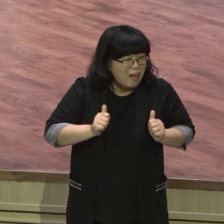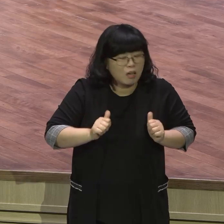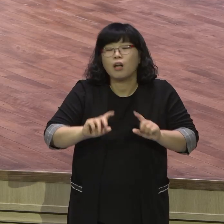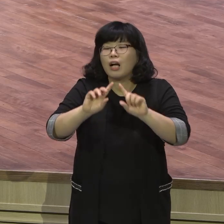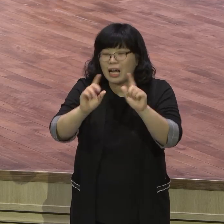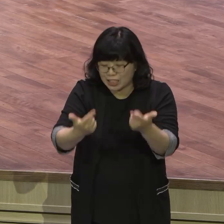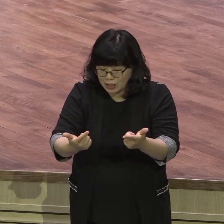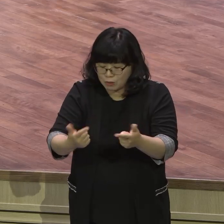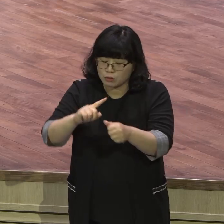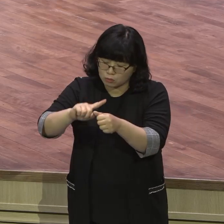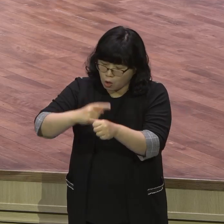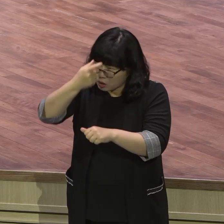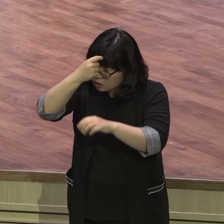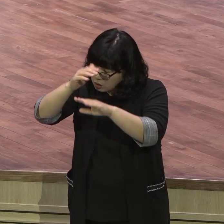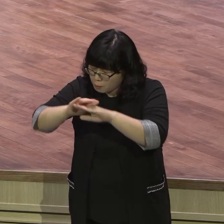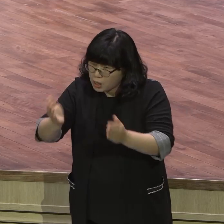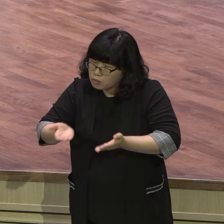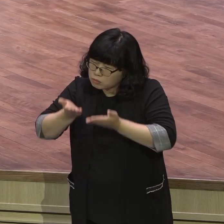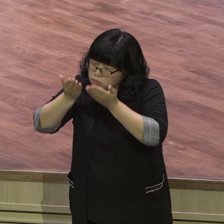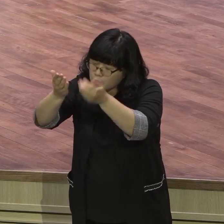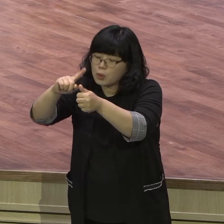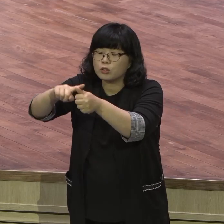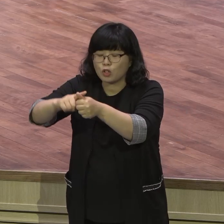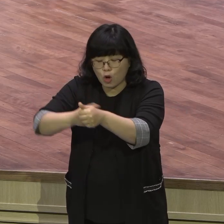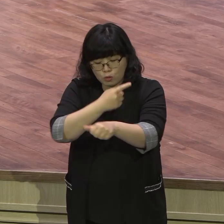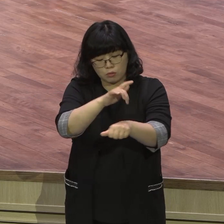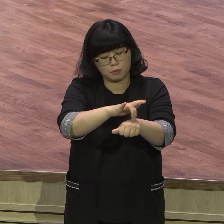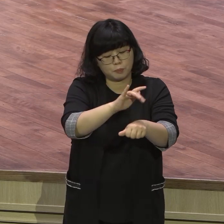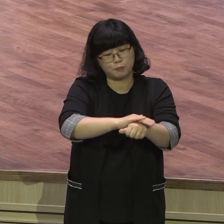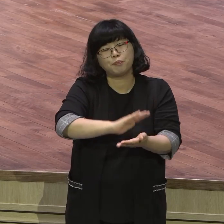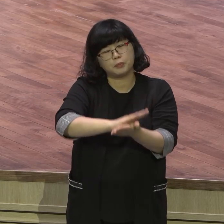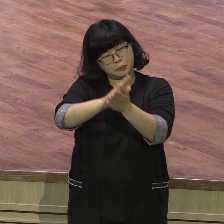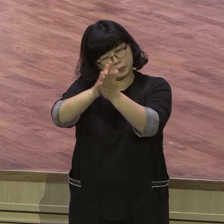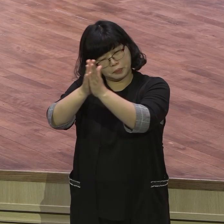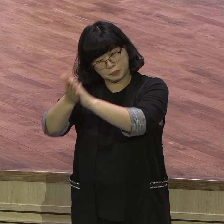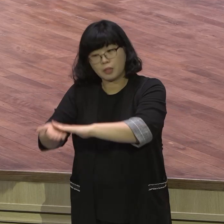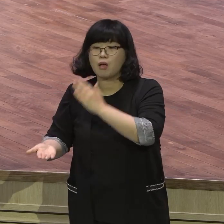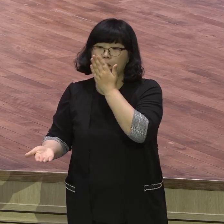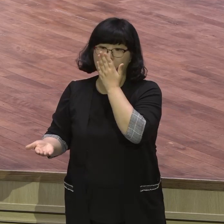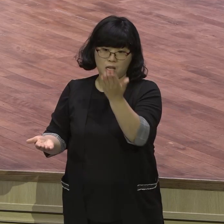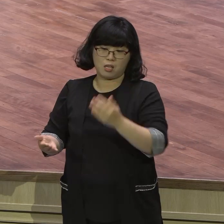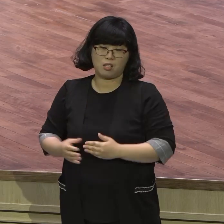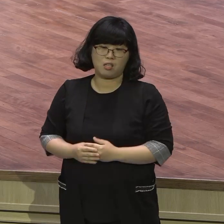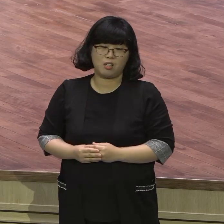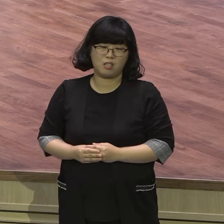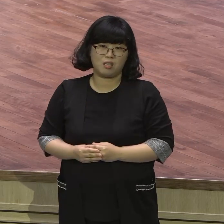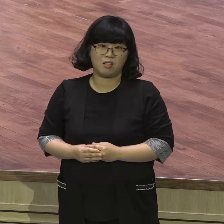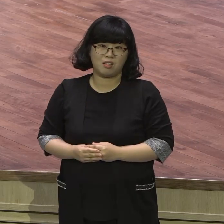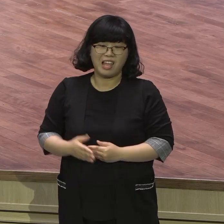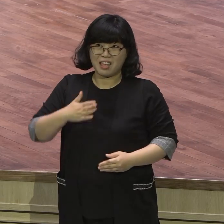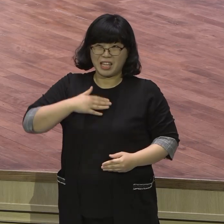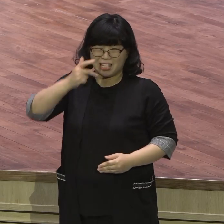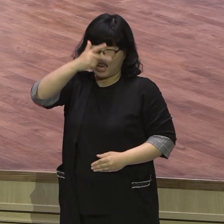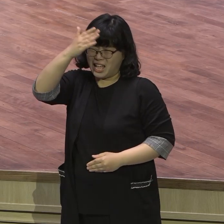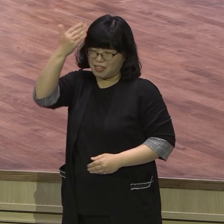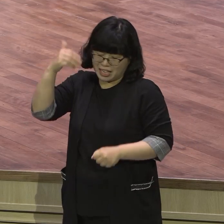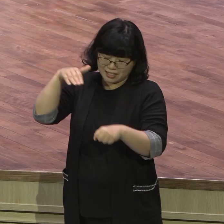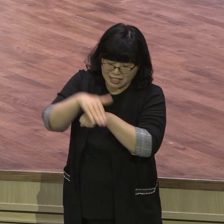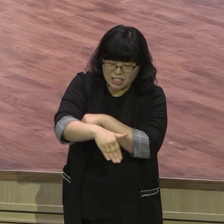강단을 통해서 여러분의 예틀 그걸 완전히 깰 수가 있습니다. 그 깨지야 편안하게 살아요.